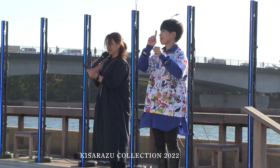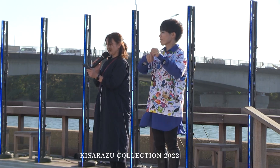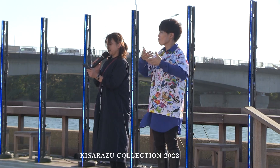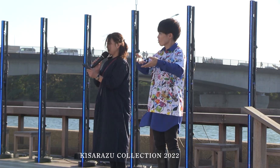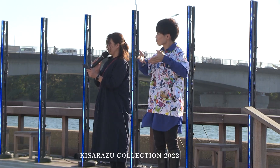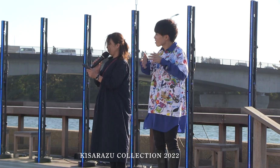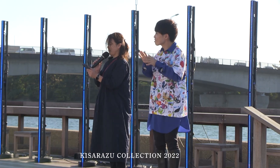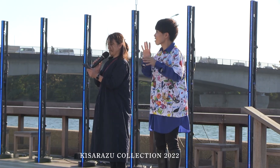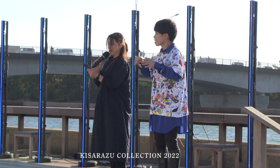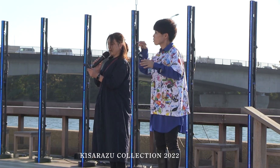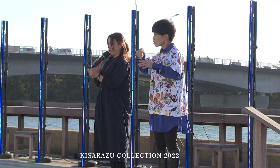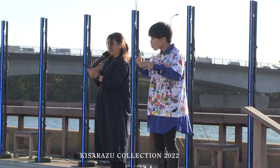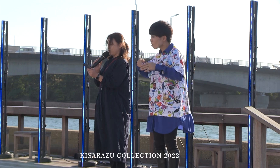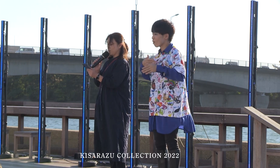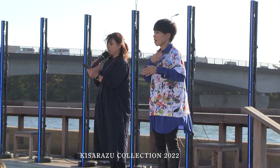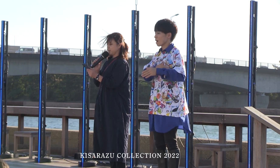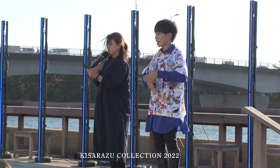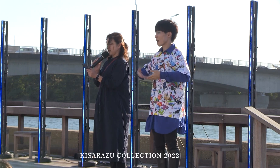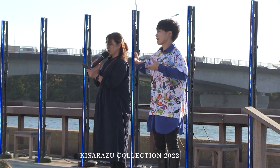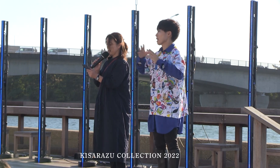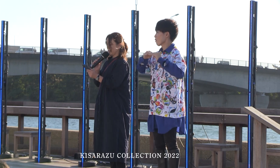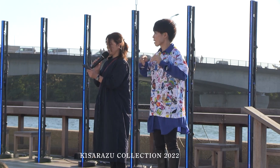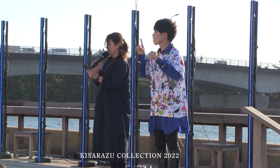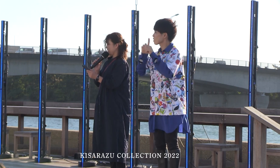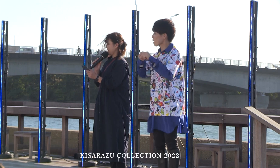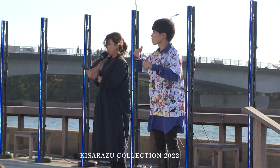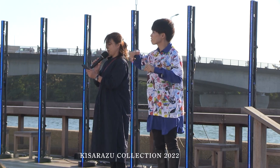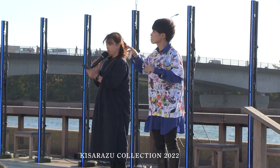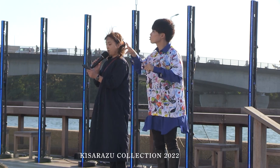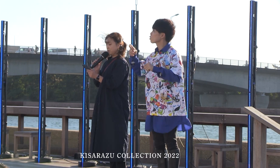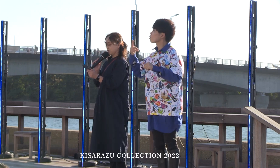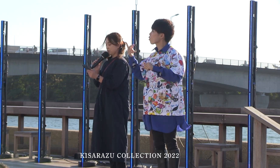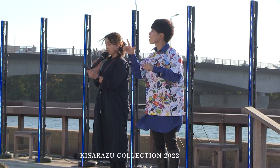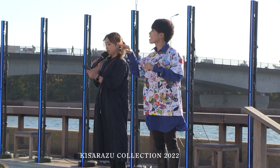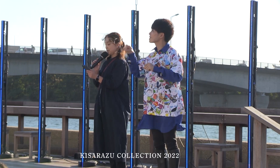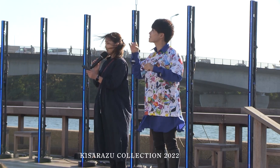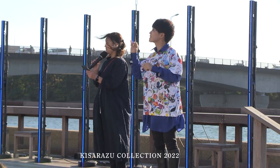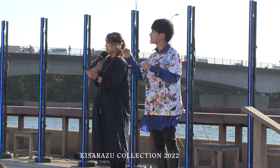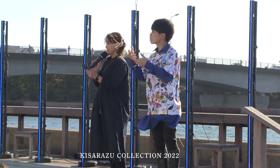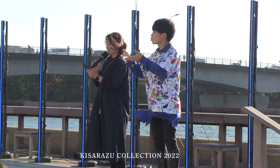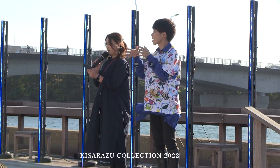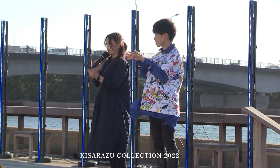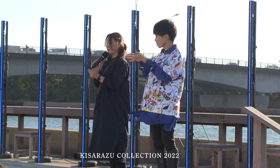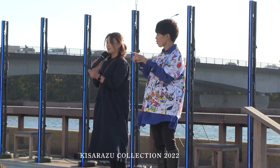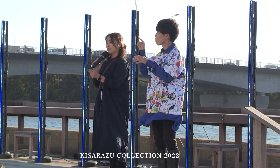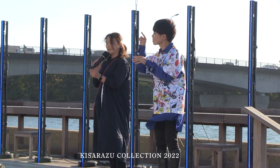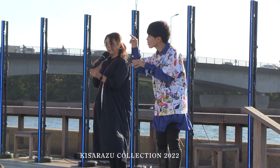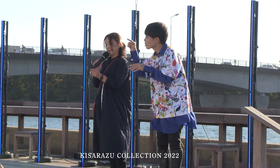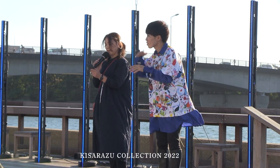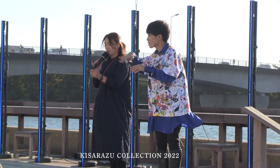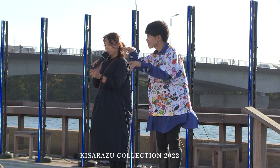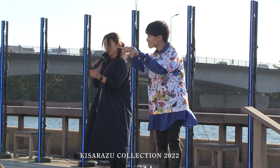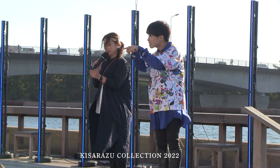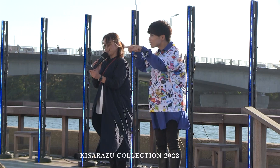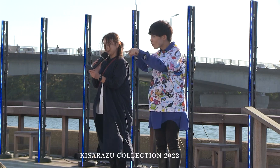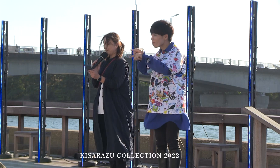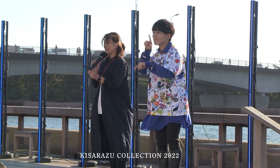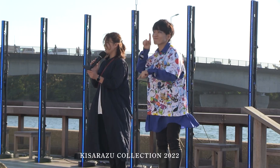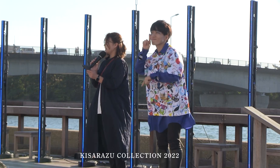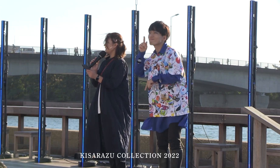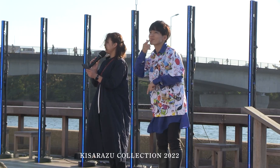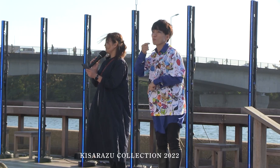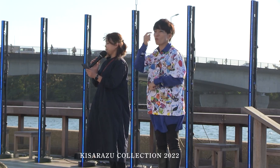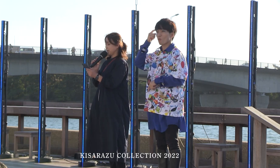ッチクラスの内容をオープニングアクトバージョンでほんの少しですが皆さんと一緒にやってみたいと思います